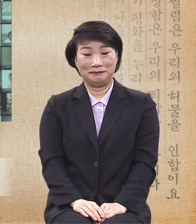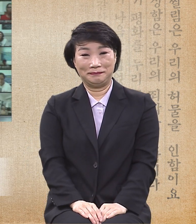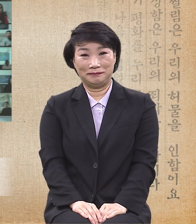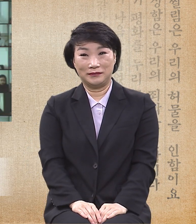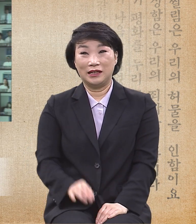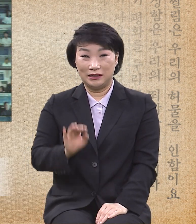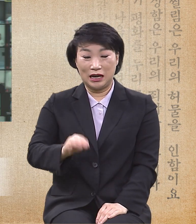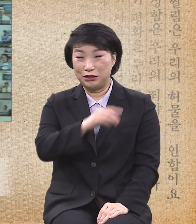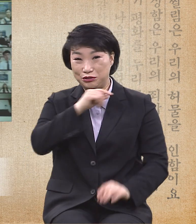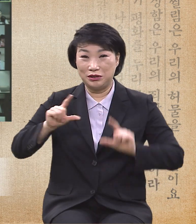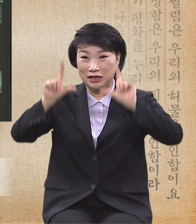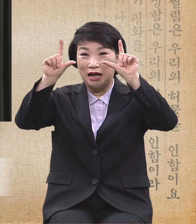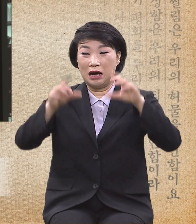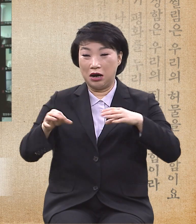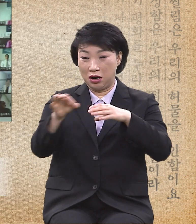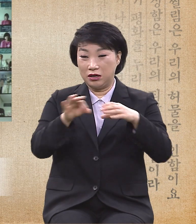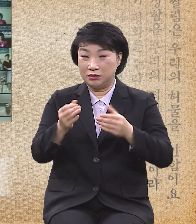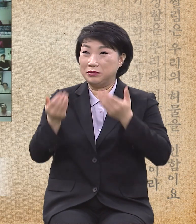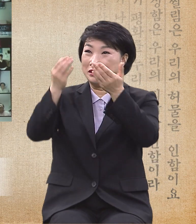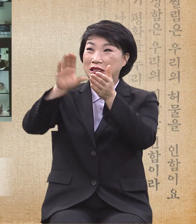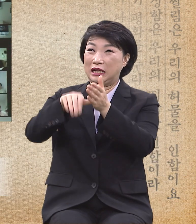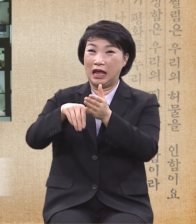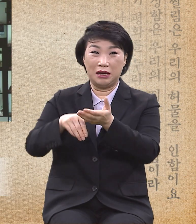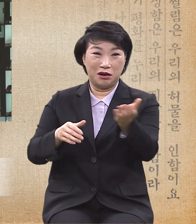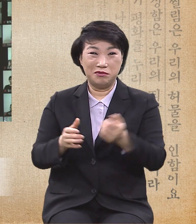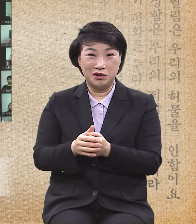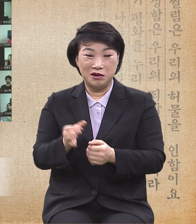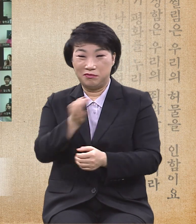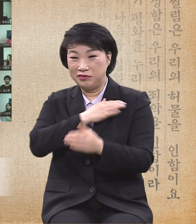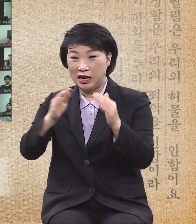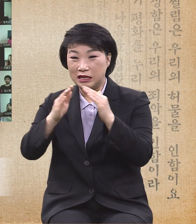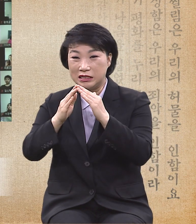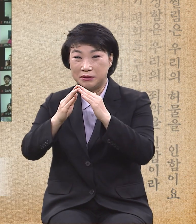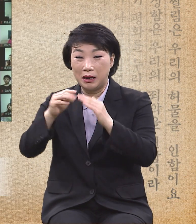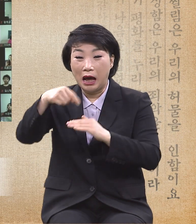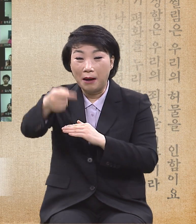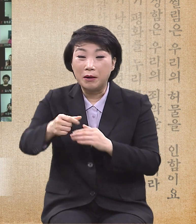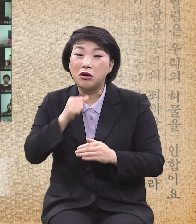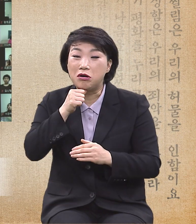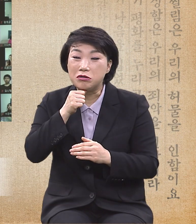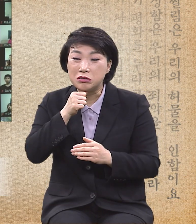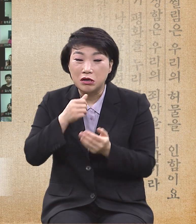그리고 주일날 흘금하는데 부잣집 거지 동냥하듯이요.